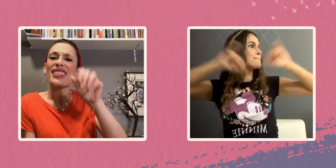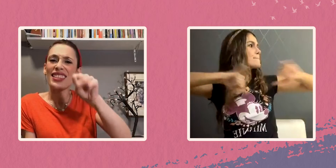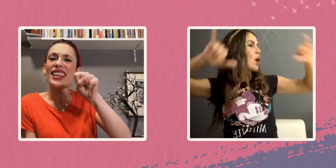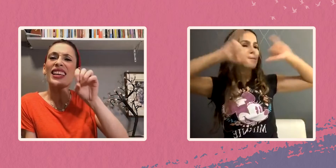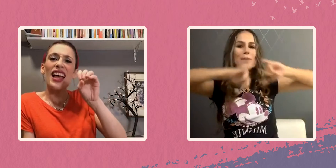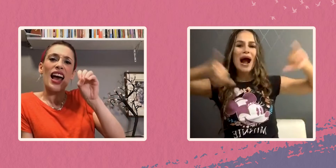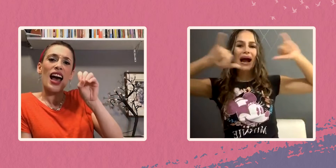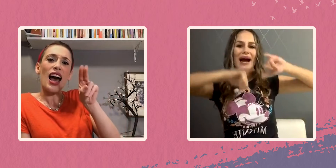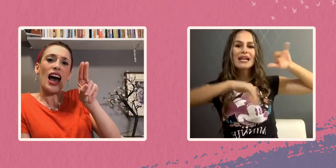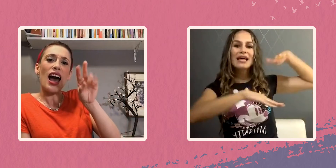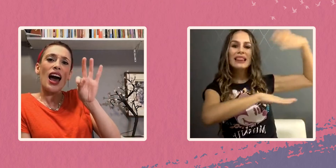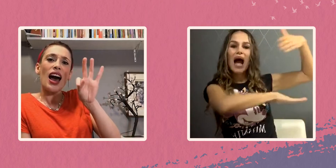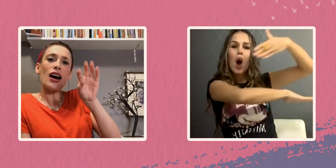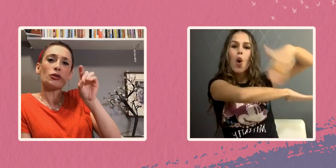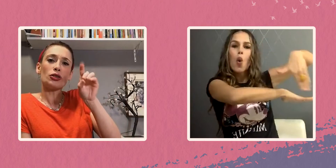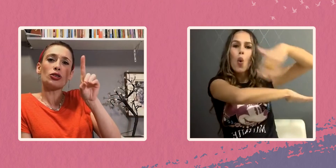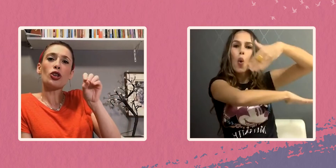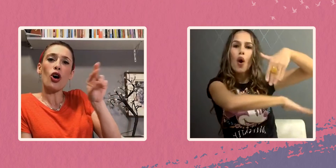Assim,